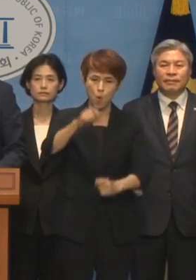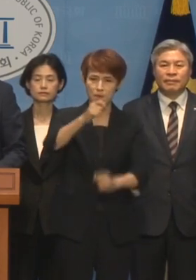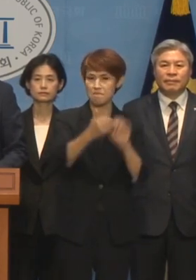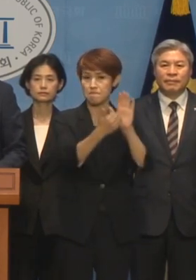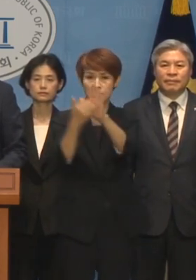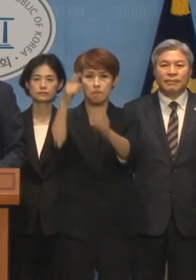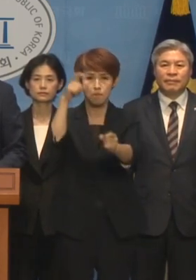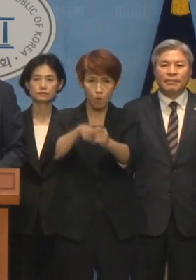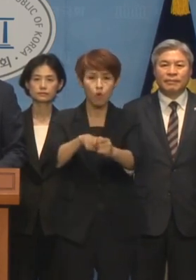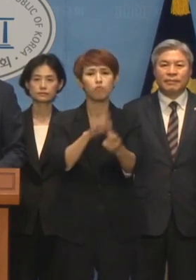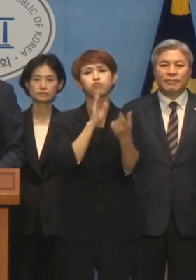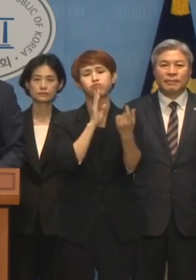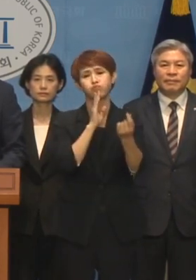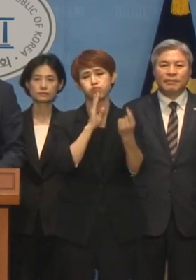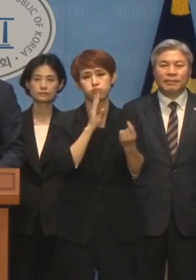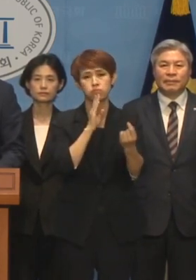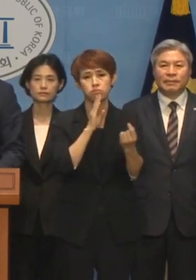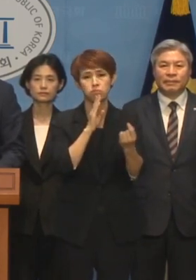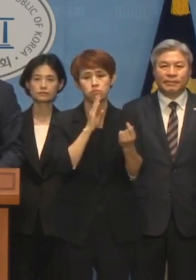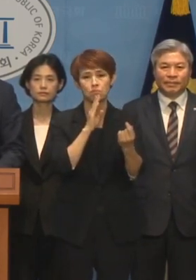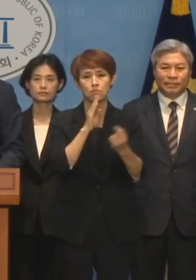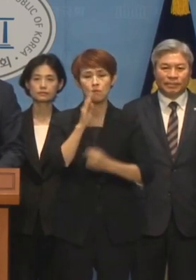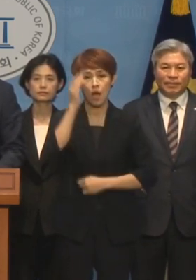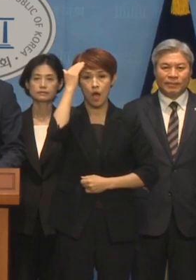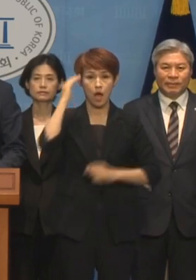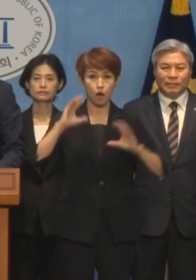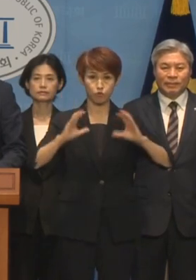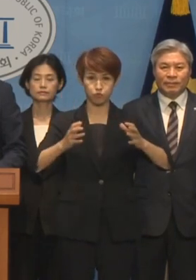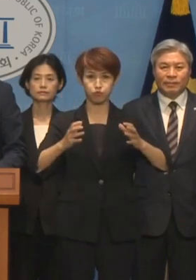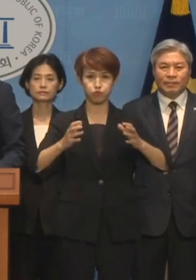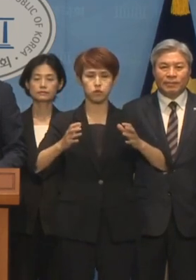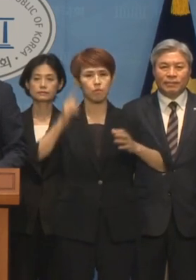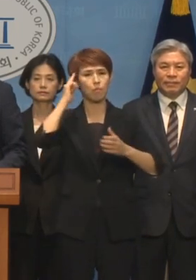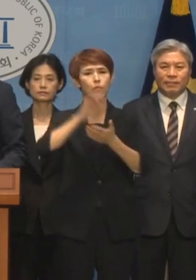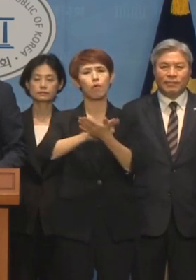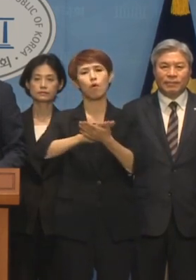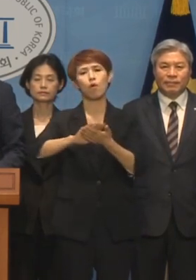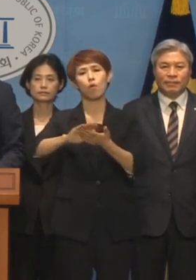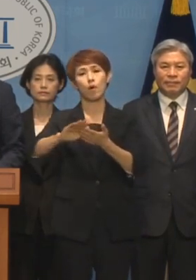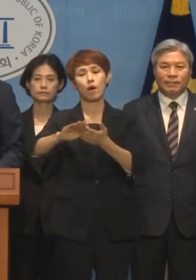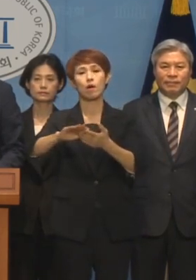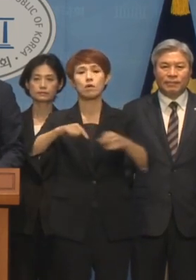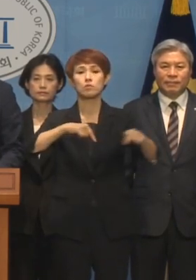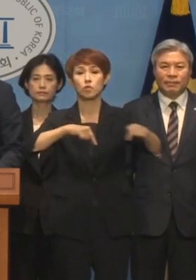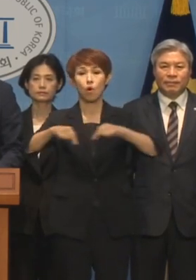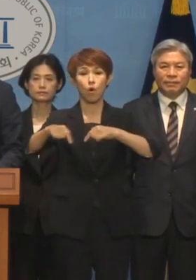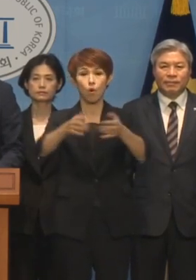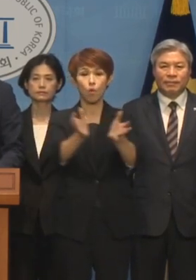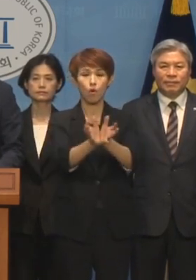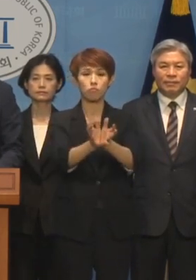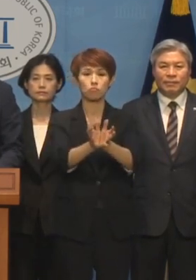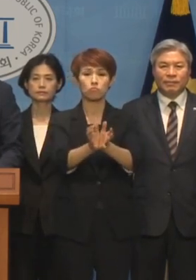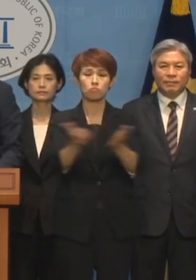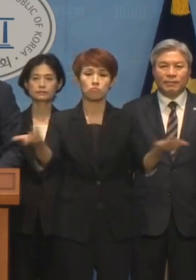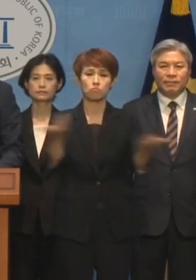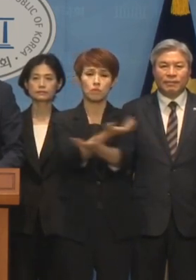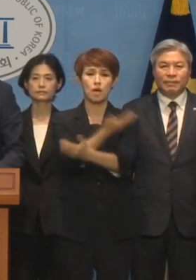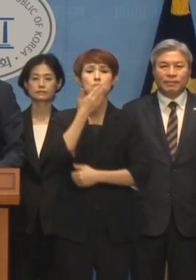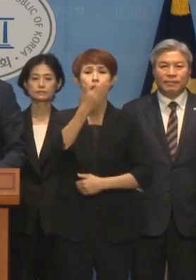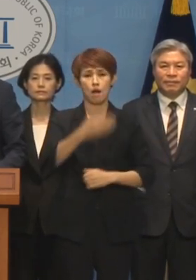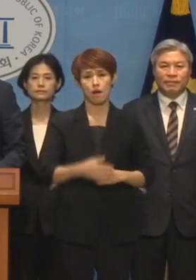막기 위해서였습니다. 대한민국은 이제 평화적 정권 교체가 자연스러운 나라가